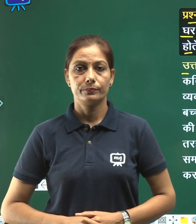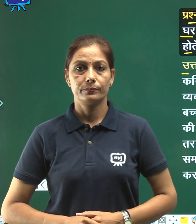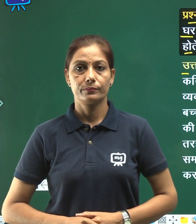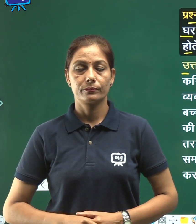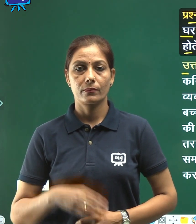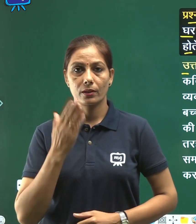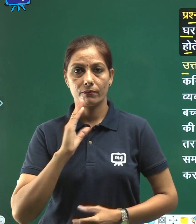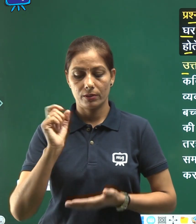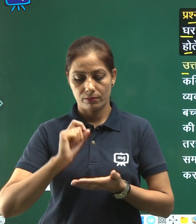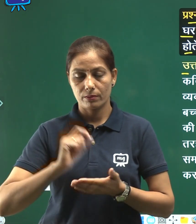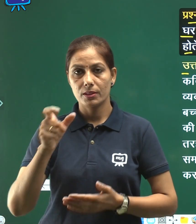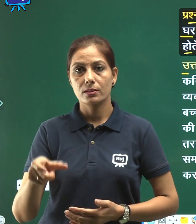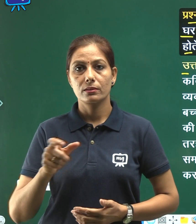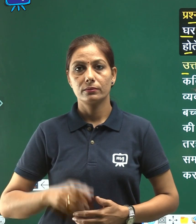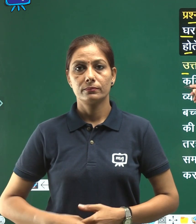कवि